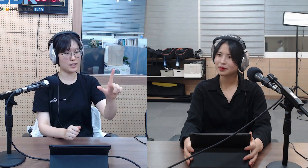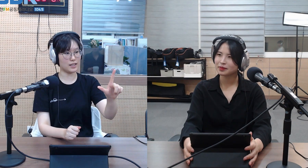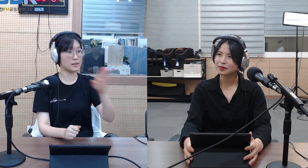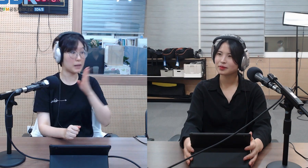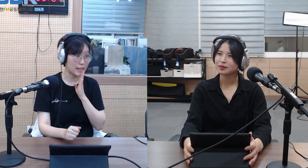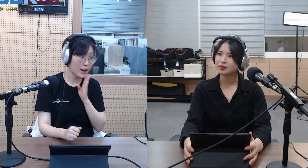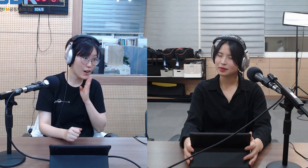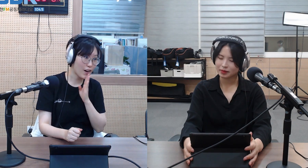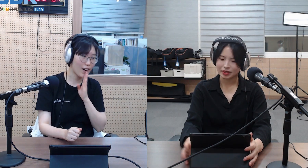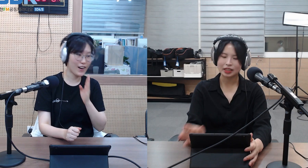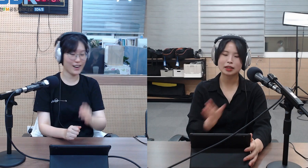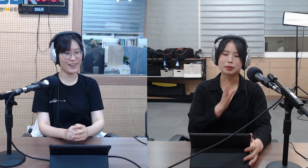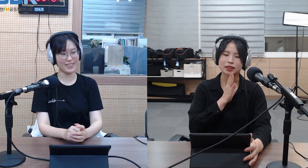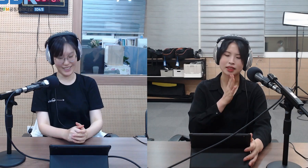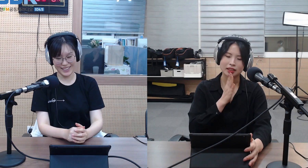사이즈 맞나요? 네, 맞아요.